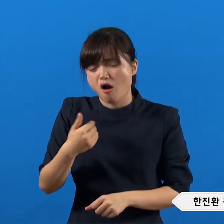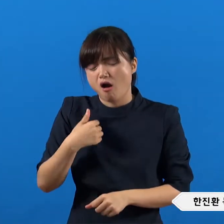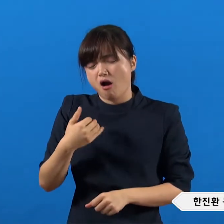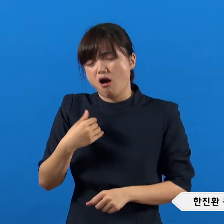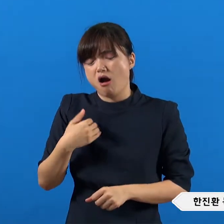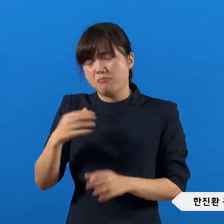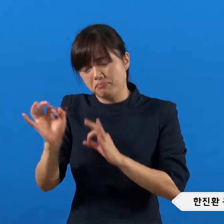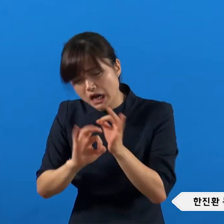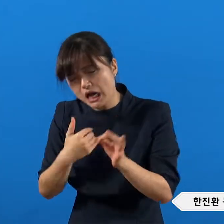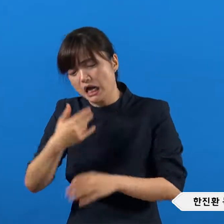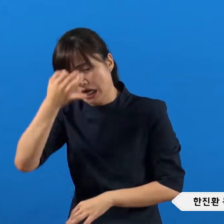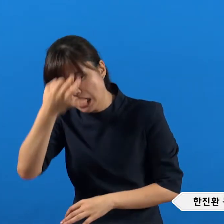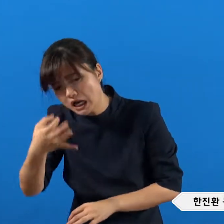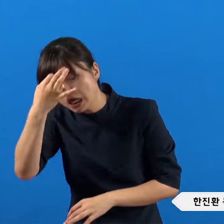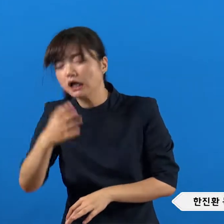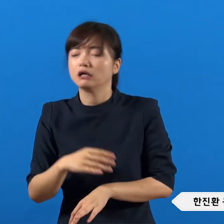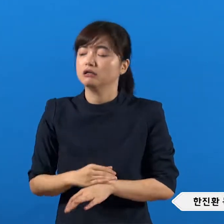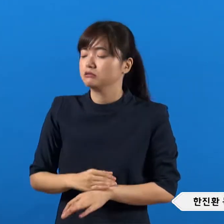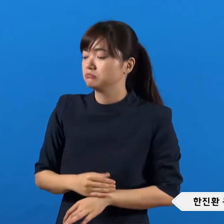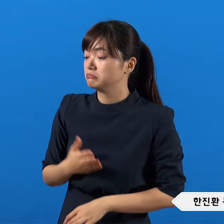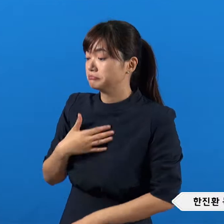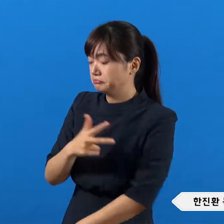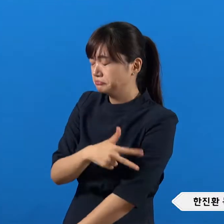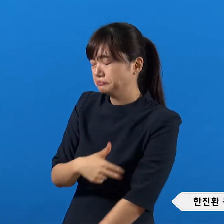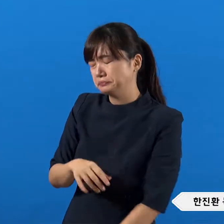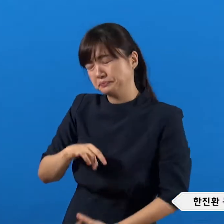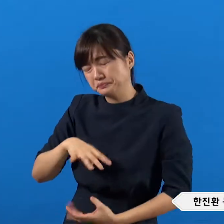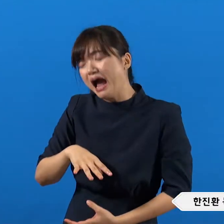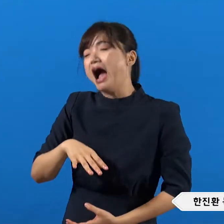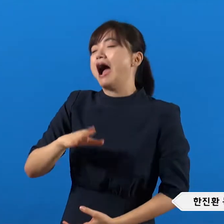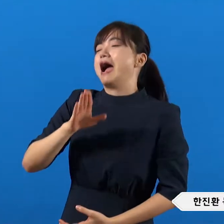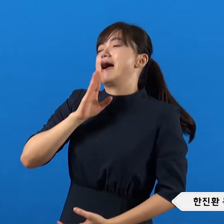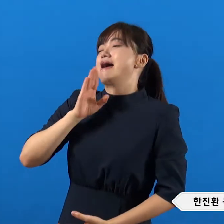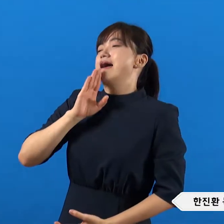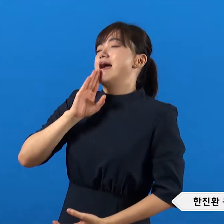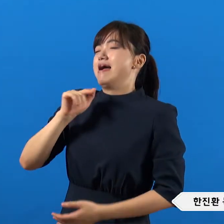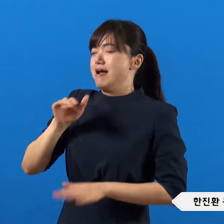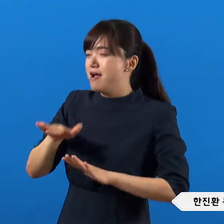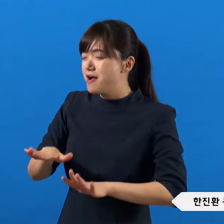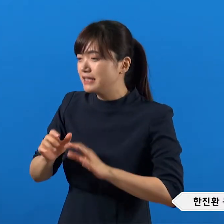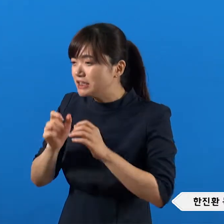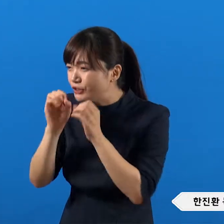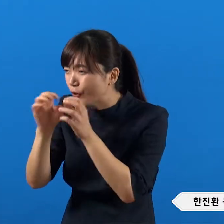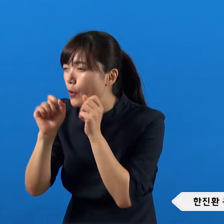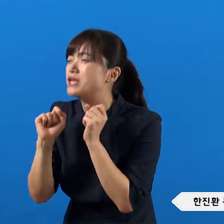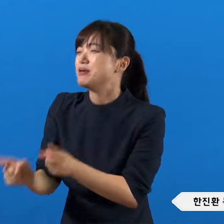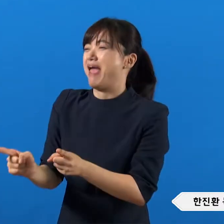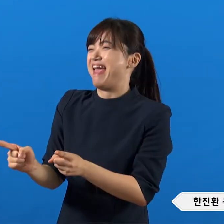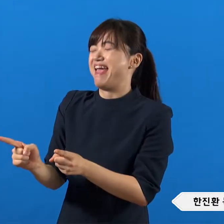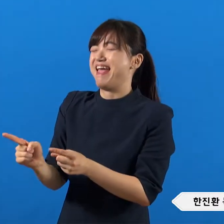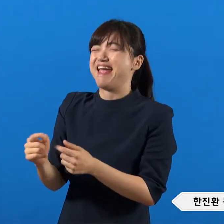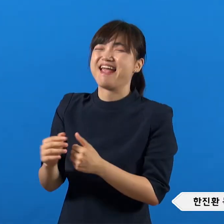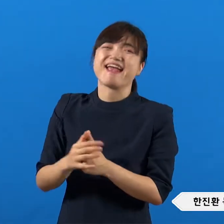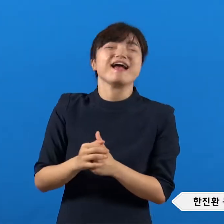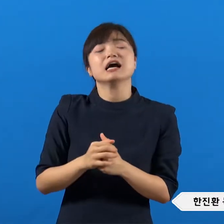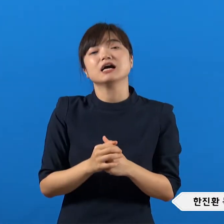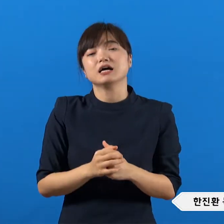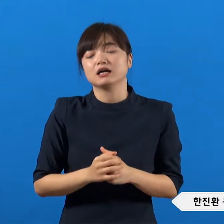그렇게 사과를 합니다. 김기동 집사가 속으로 전도할 기회구나 하는 생각이